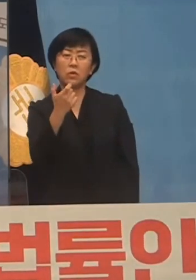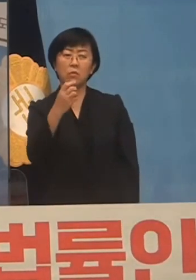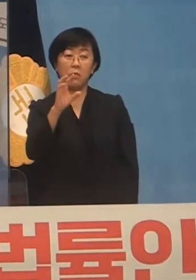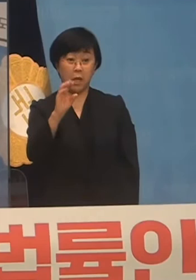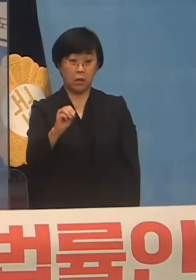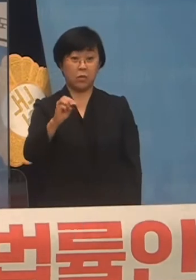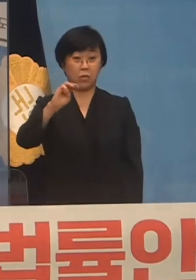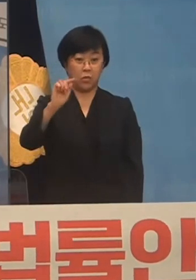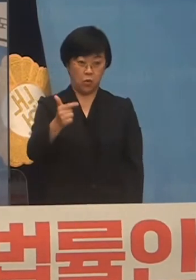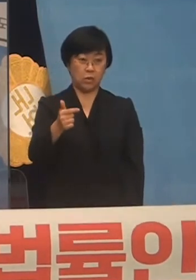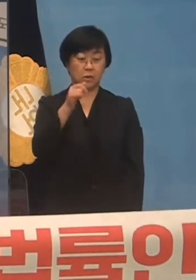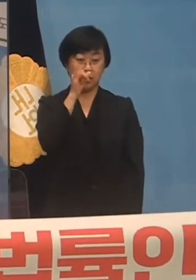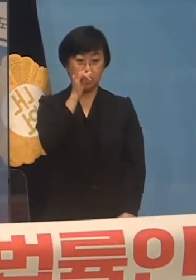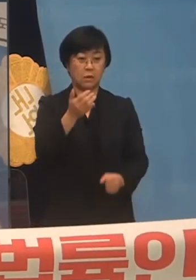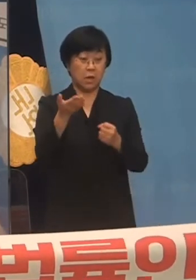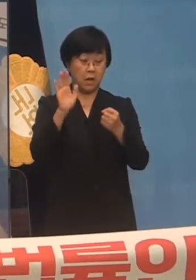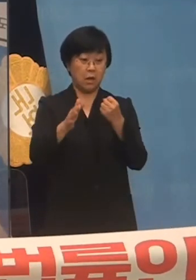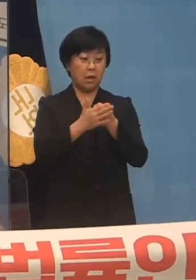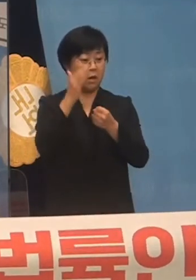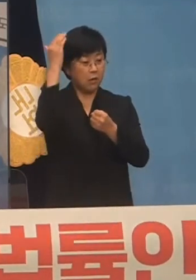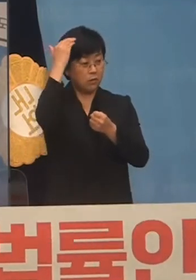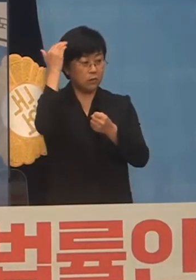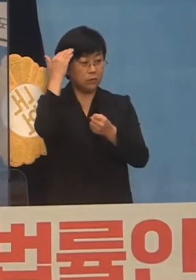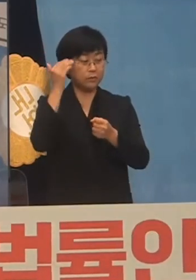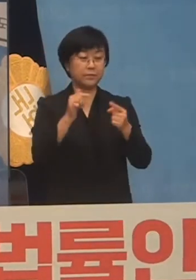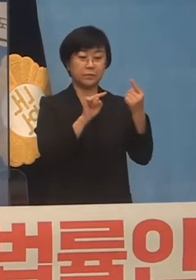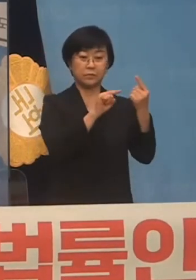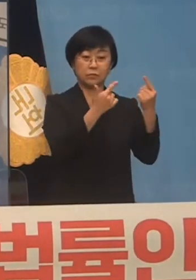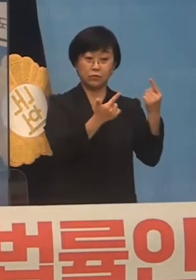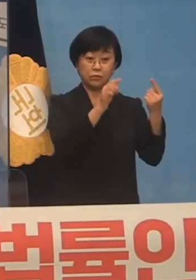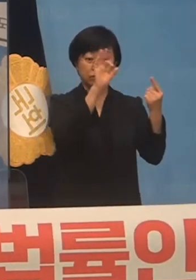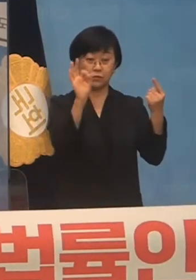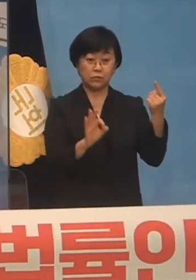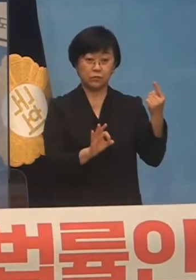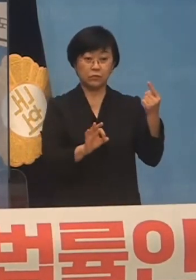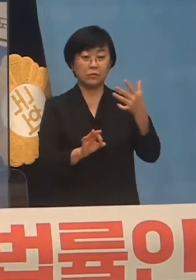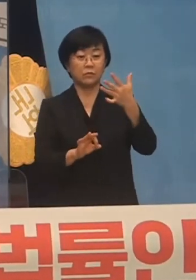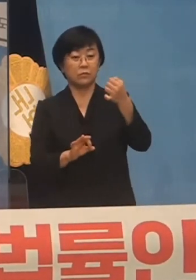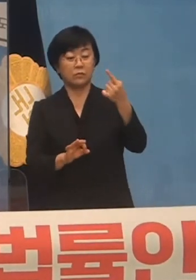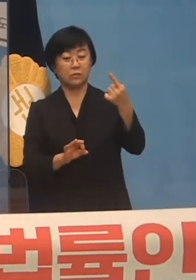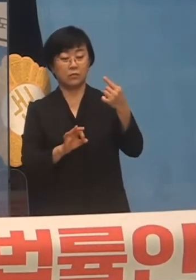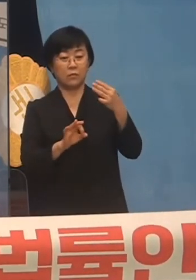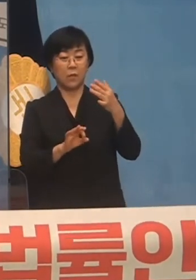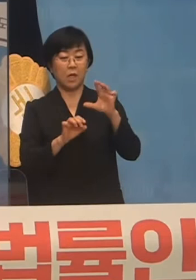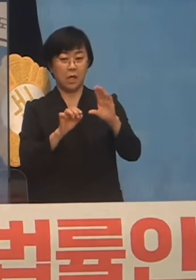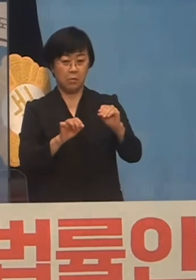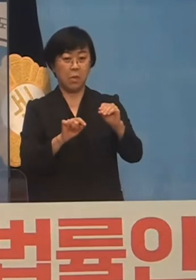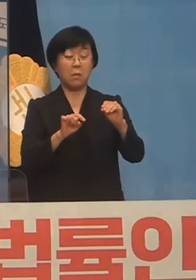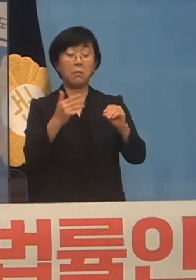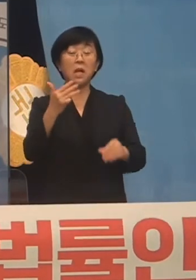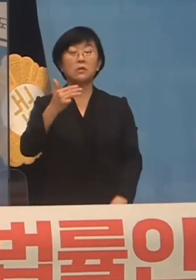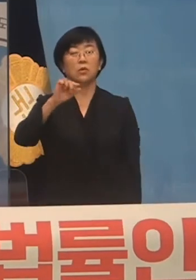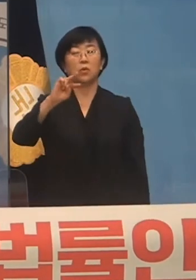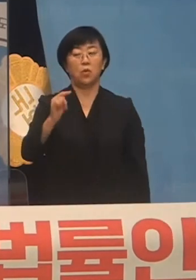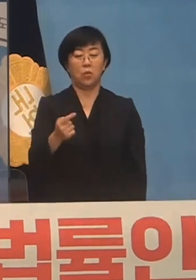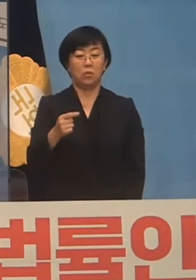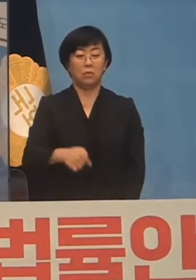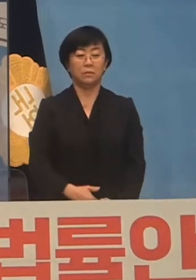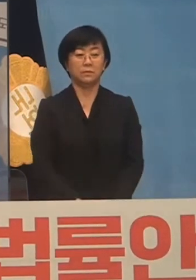5,360만 톤인데 여기서 한국은 1.6%인 81만 8천 톤을 차지하고